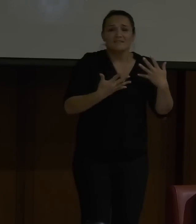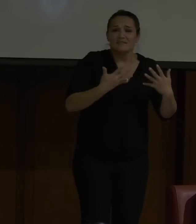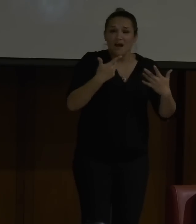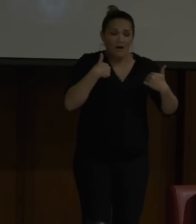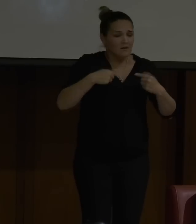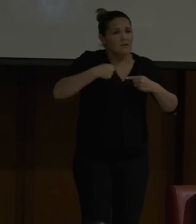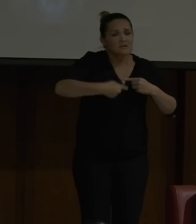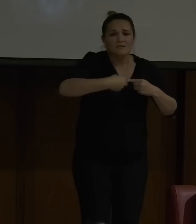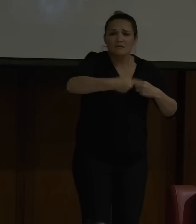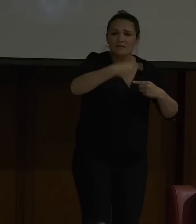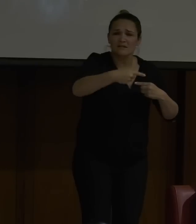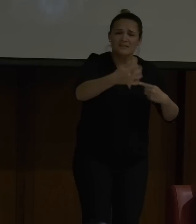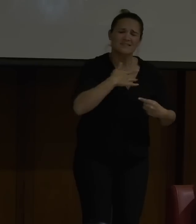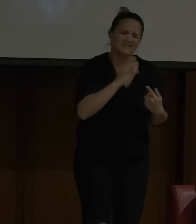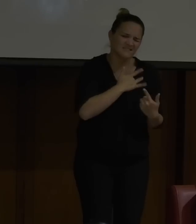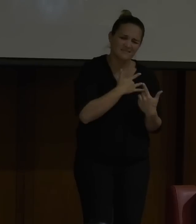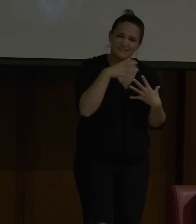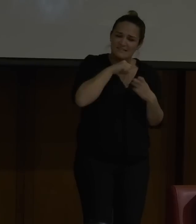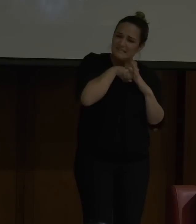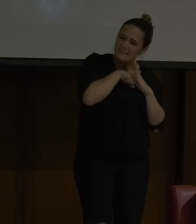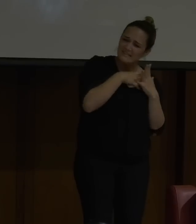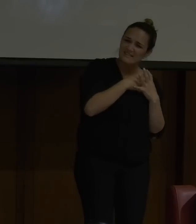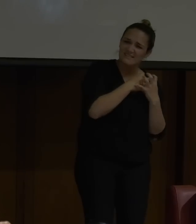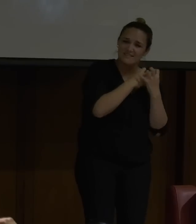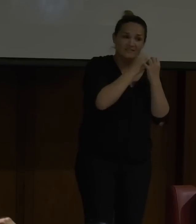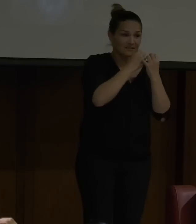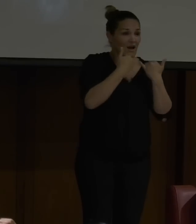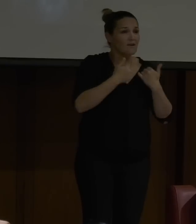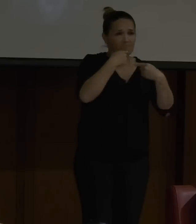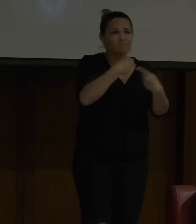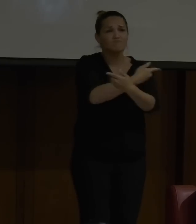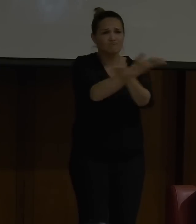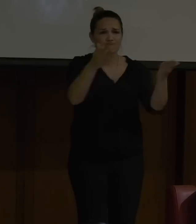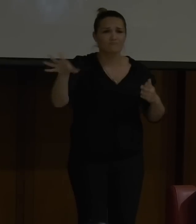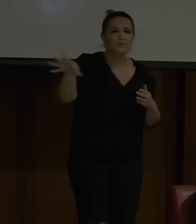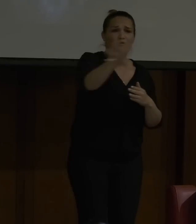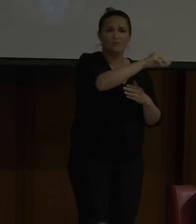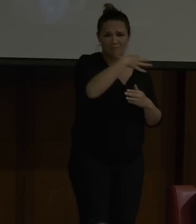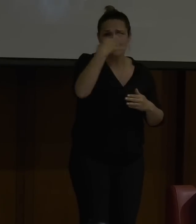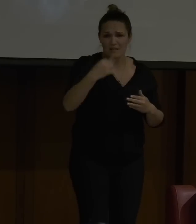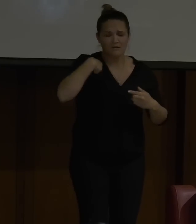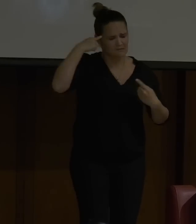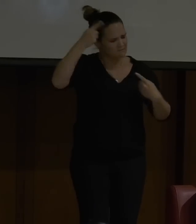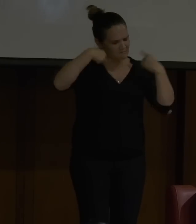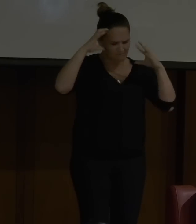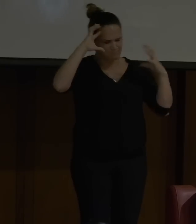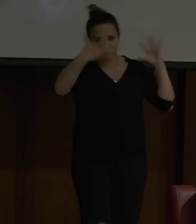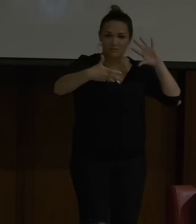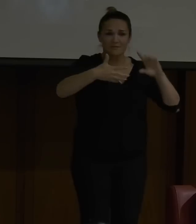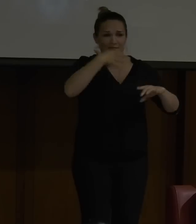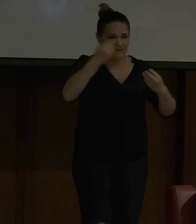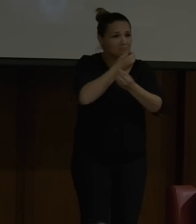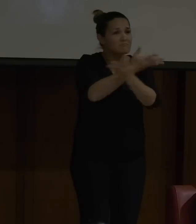momento a otro me ataca un dolor profundo y tengo que decirle al mundo que me estoy volviendo loco. Y